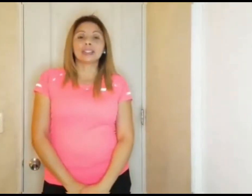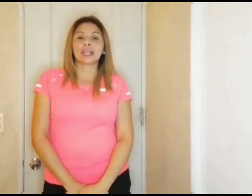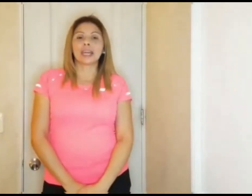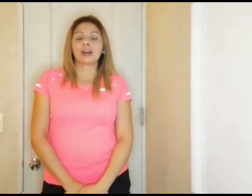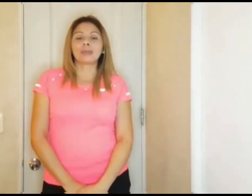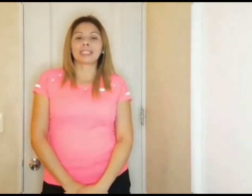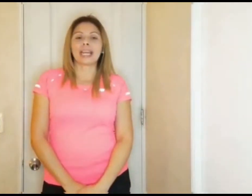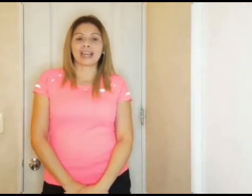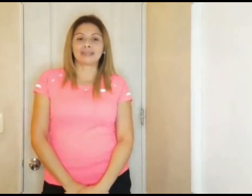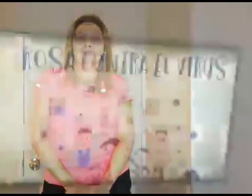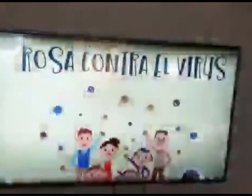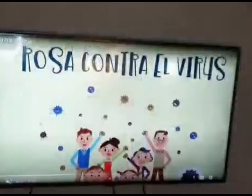que comenzará.